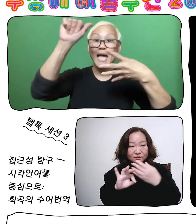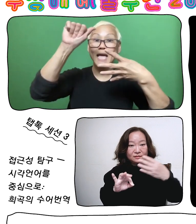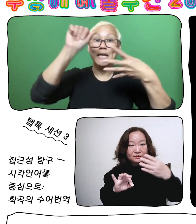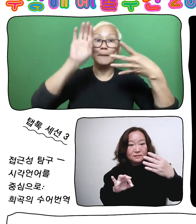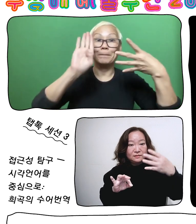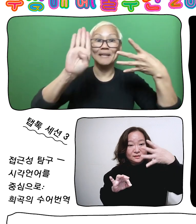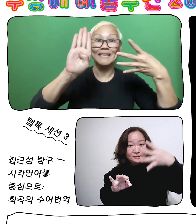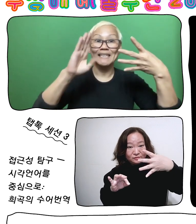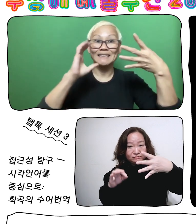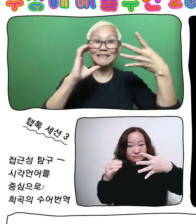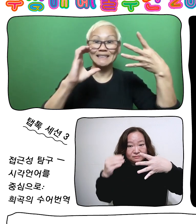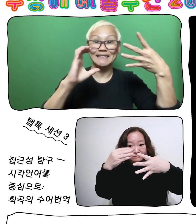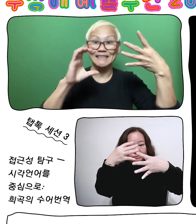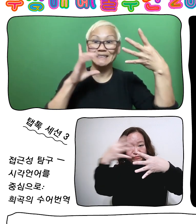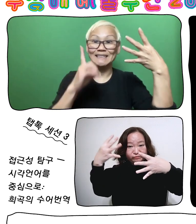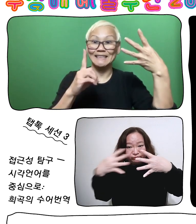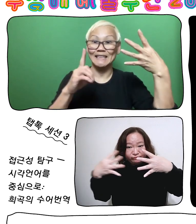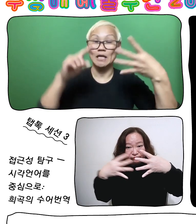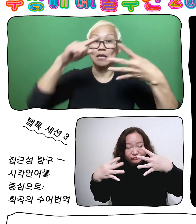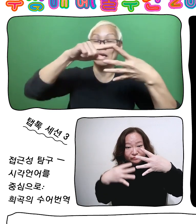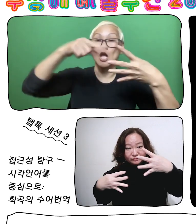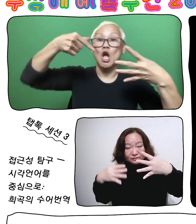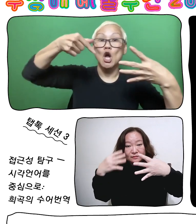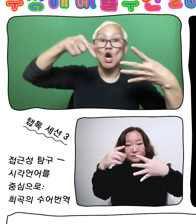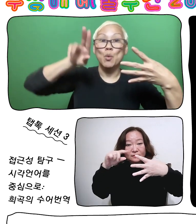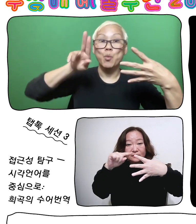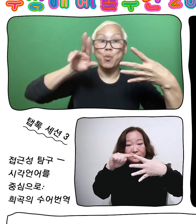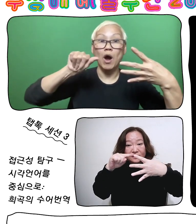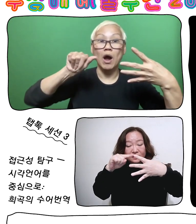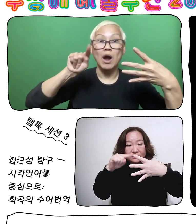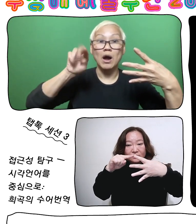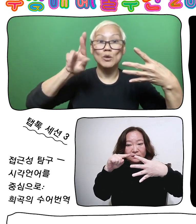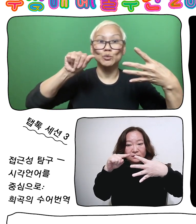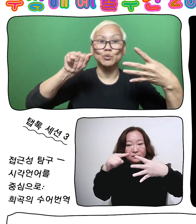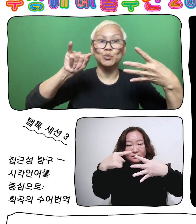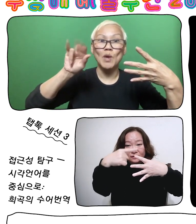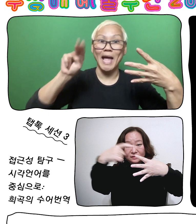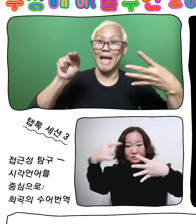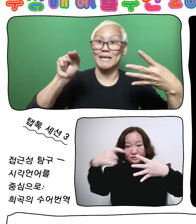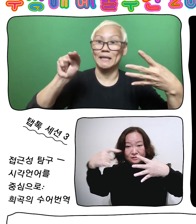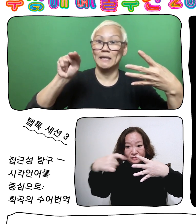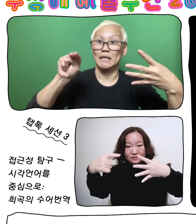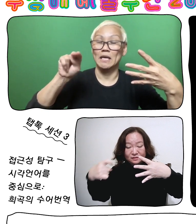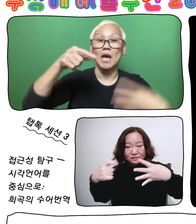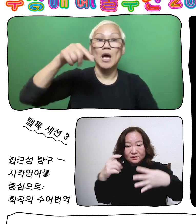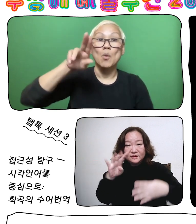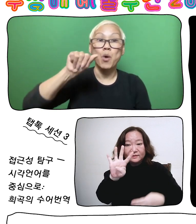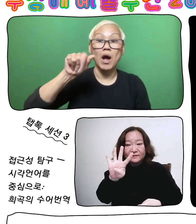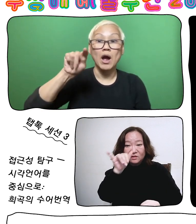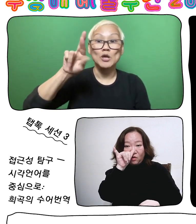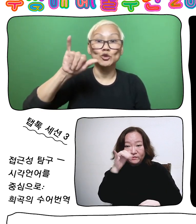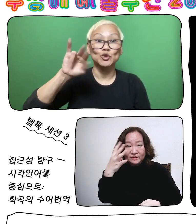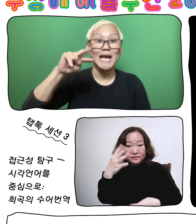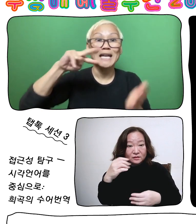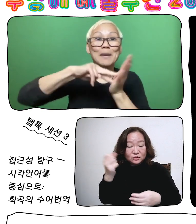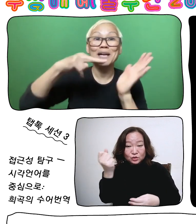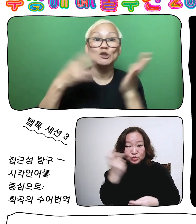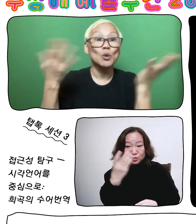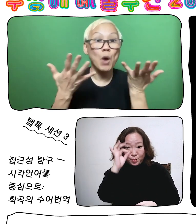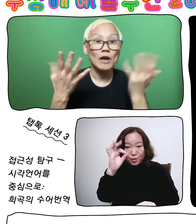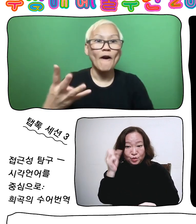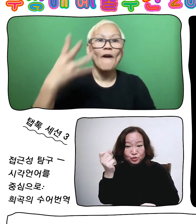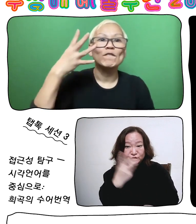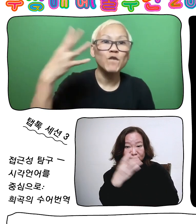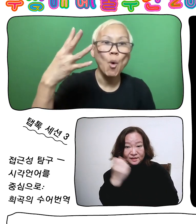다음으로 보여드릴 것은 4개의 행으로 이루어진 3개의 단락과 2개의 행으로 이루어진